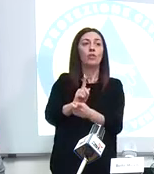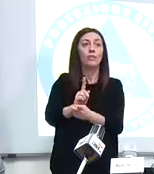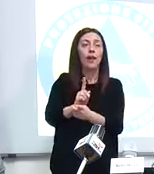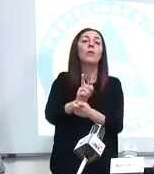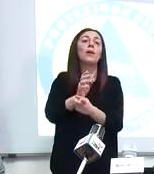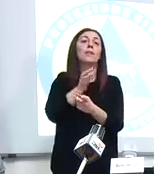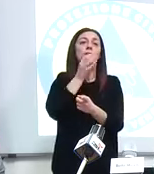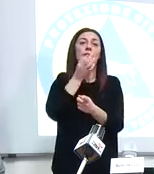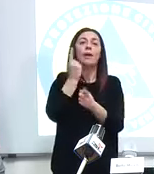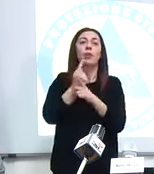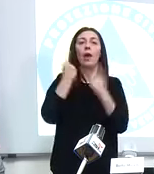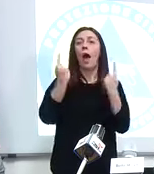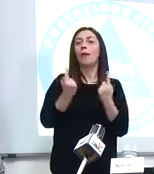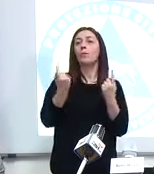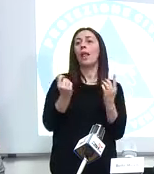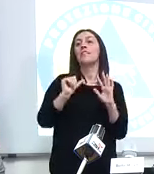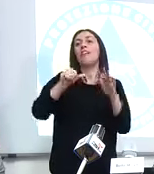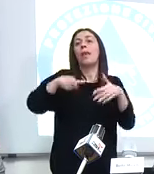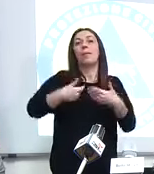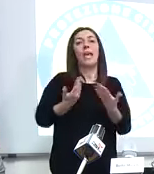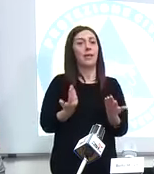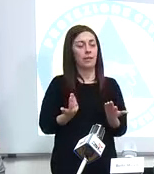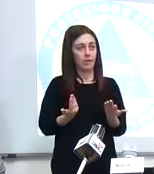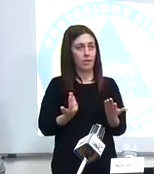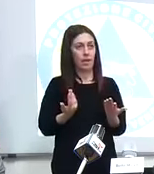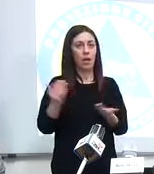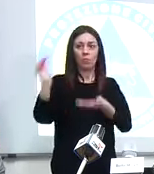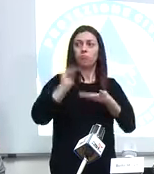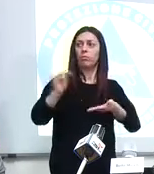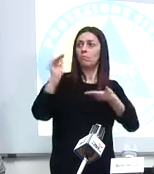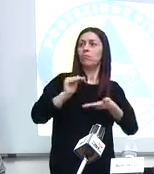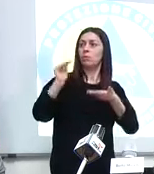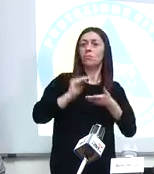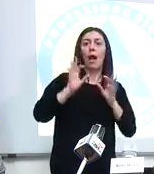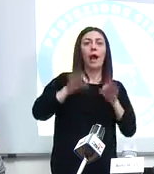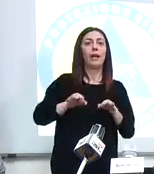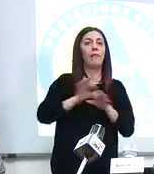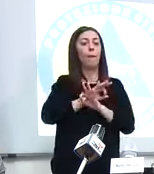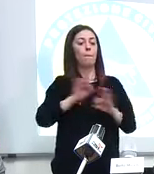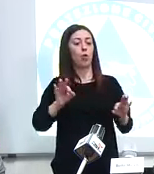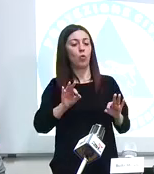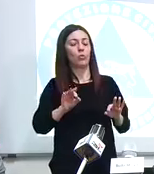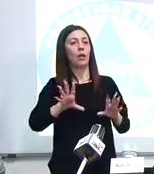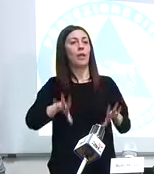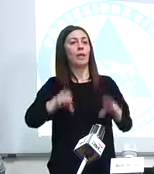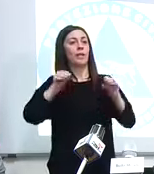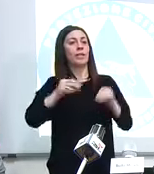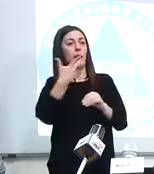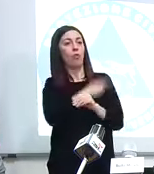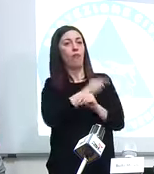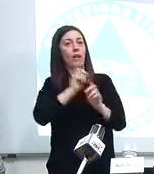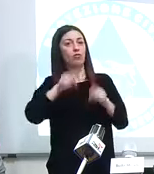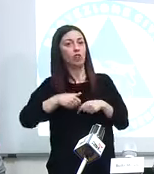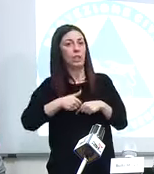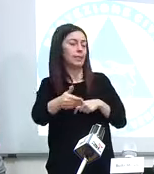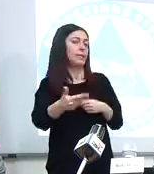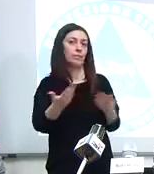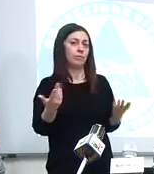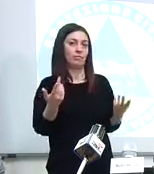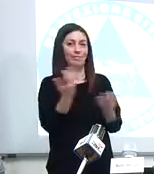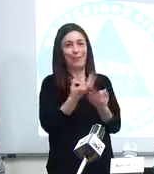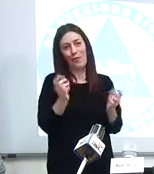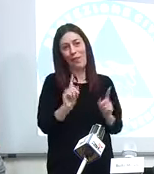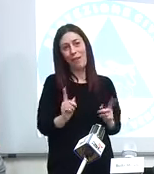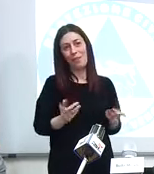risponderebbe alla necessità di sanità pubblica, che è quella di bloccare la gravità della malattia e speriamo di cambiare l'epidemiologia della circolazione